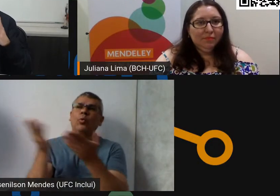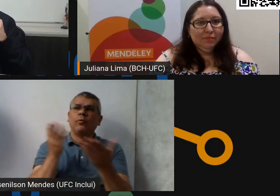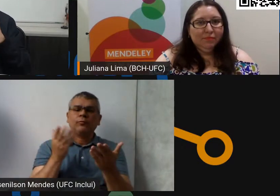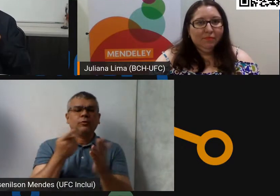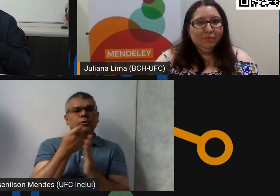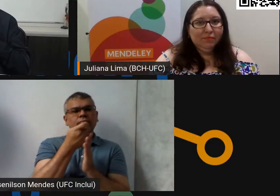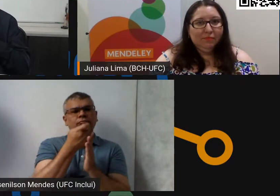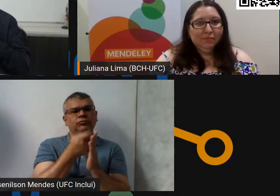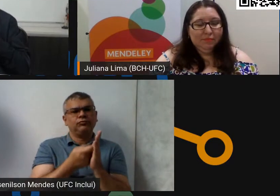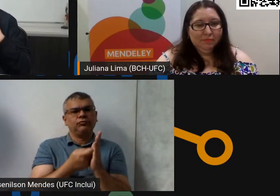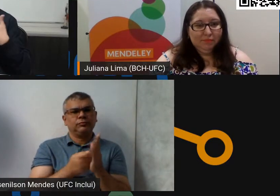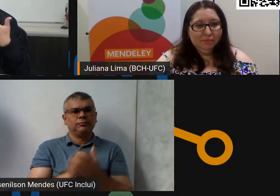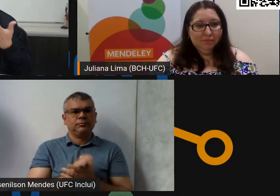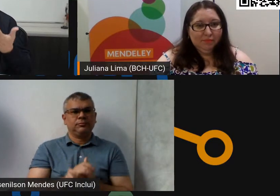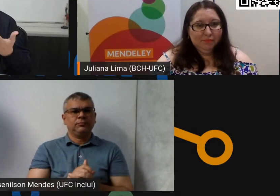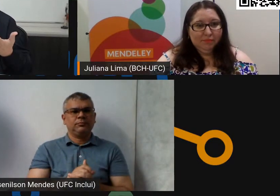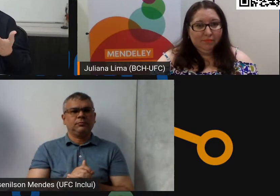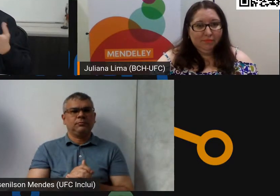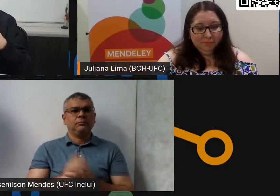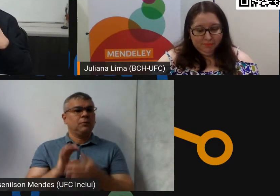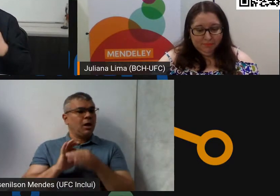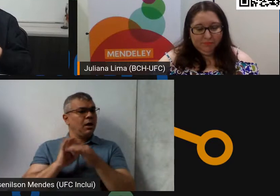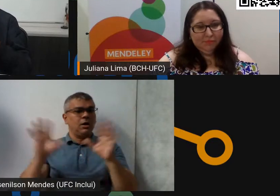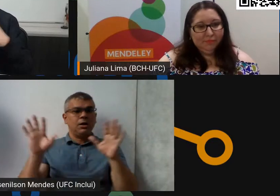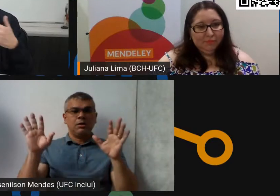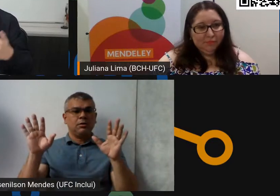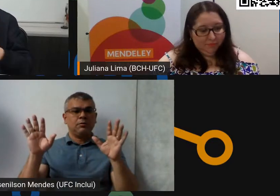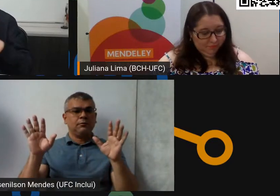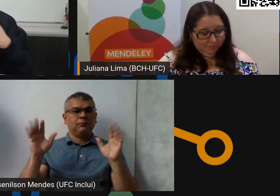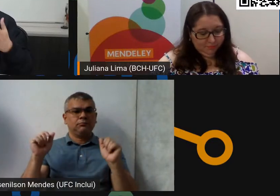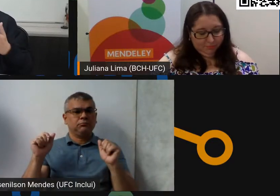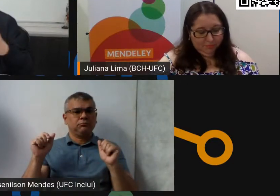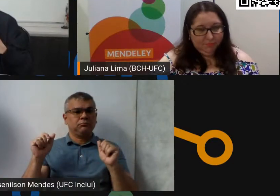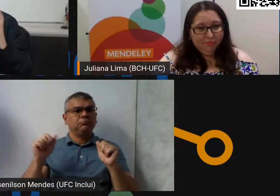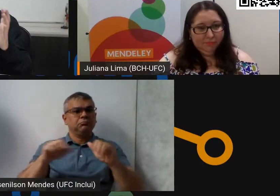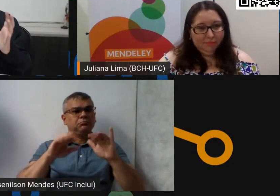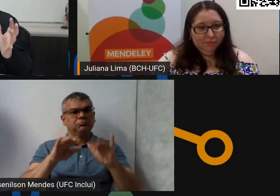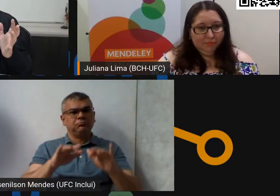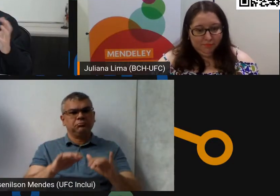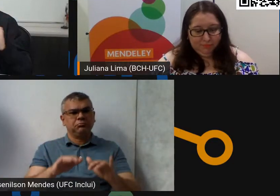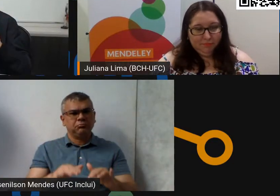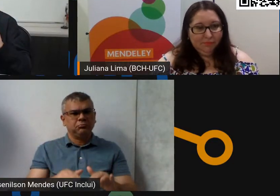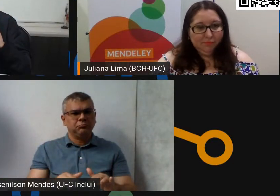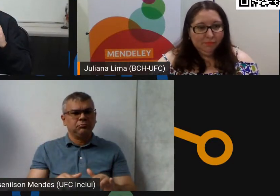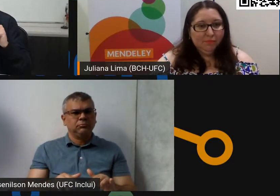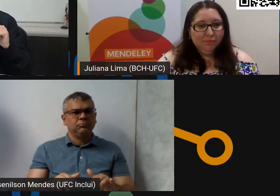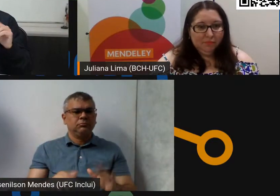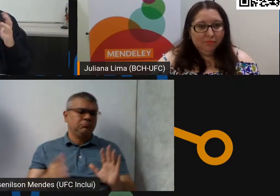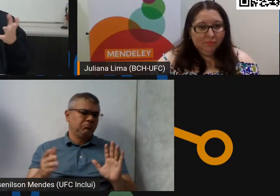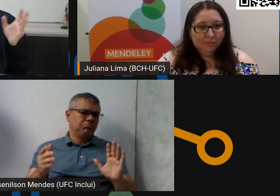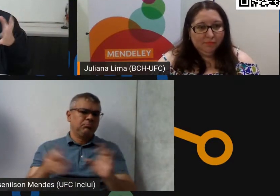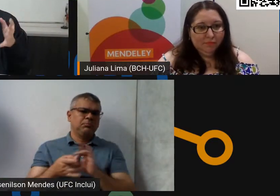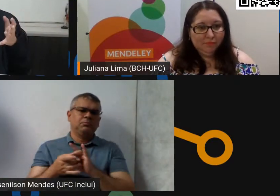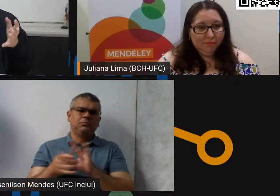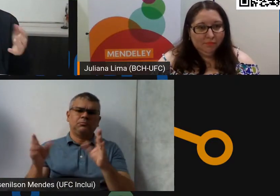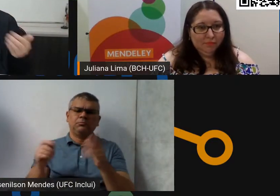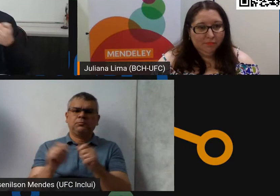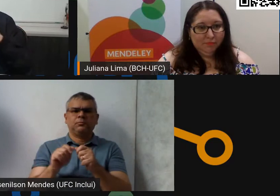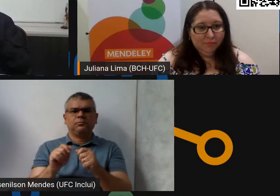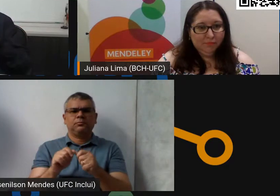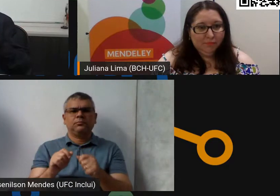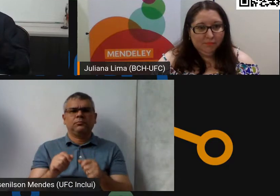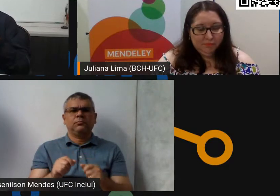Esse indivíduo convidado, ele é livre para escrever. Ele tem uma grande maleabilidade para escrever. Ele sabe que não vai